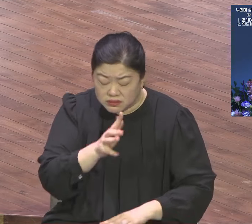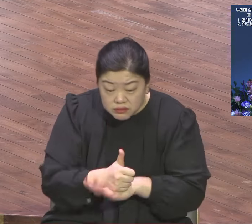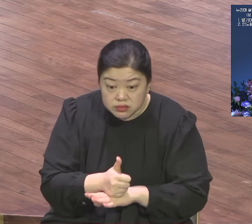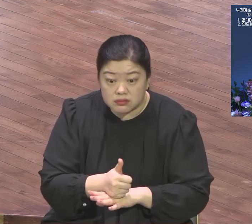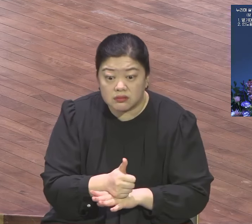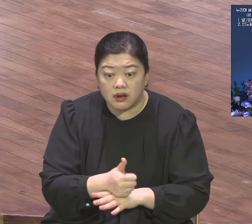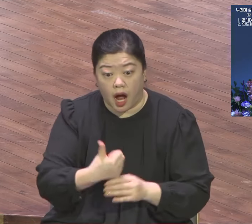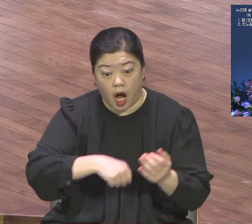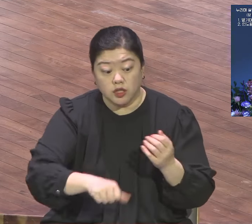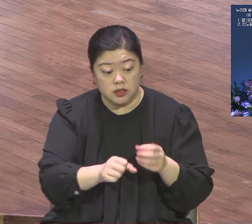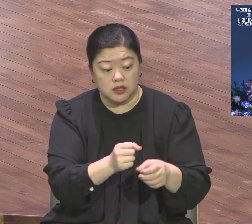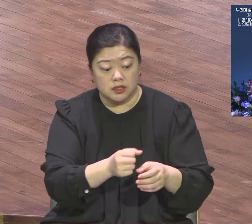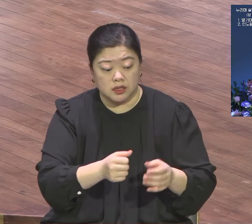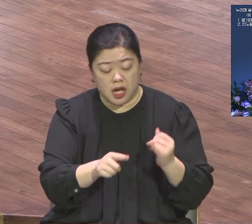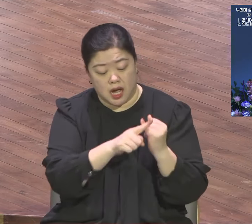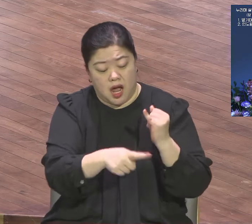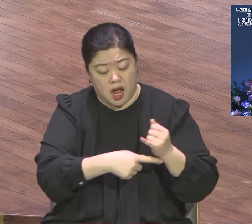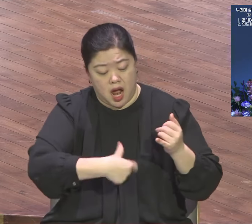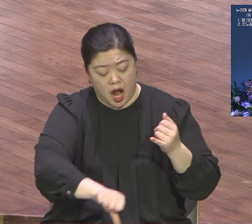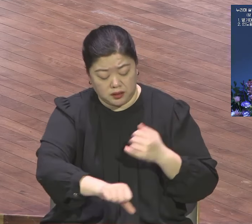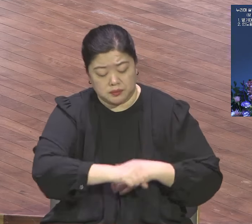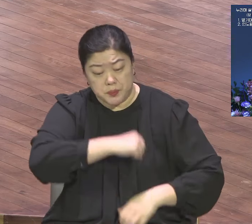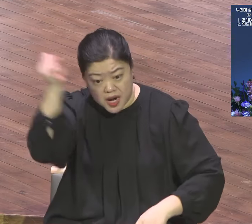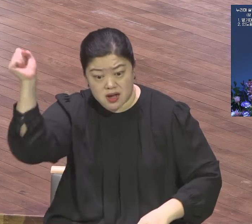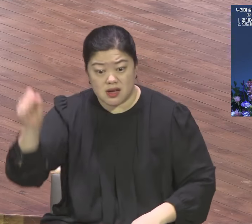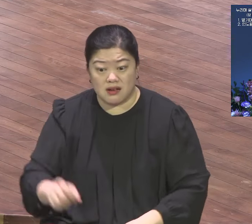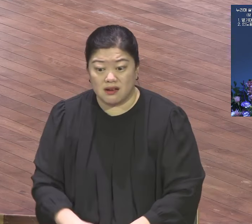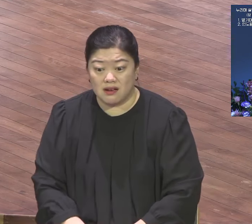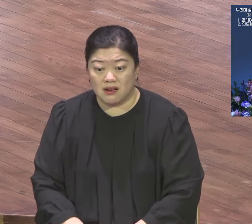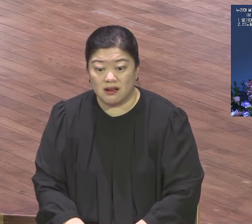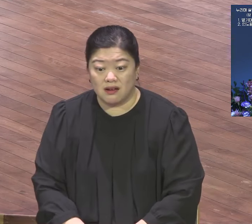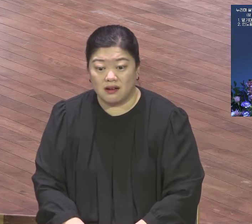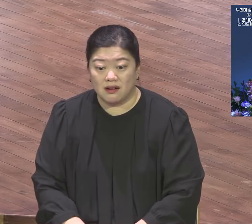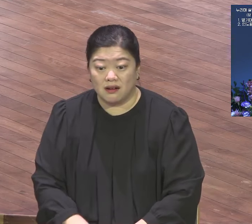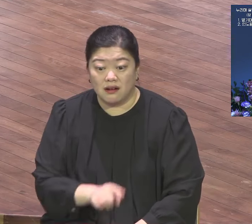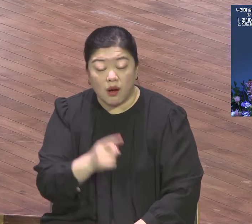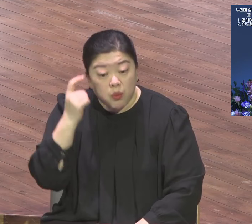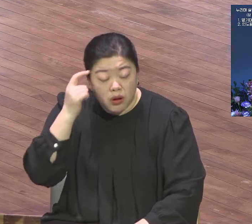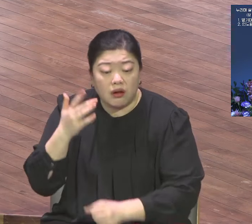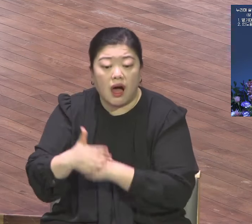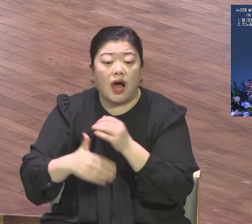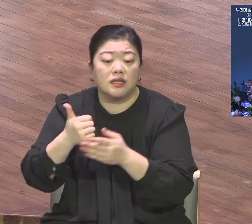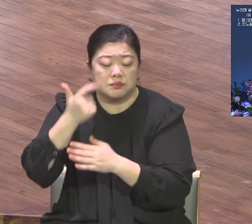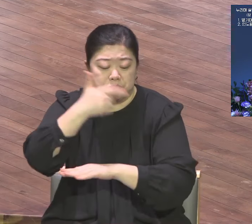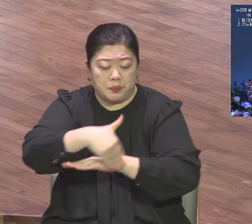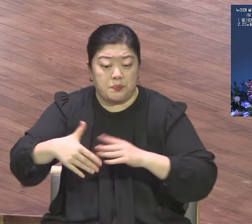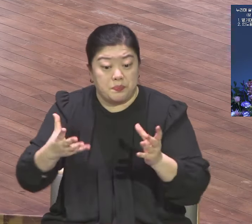기적을 일으키면서 걸음으로 인도해 주었습니다. 다른 이유 없어요. 왜 그래요? 왜?